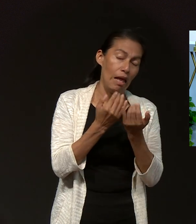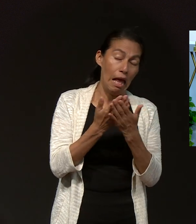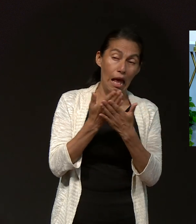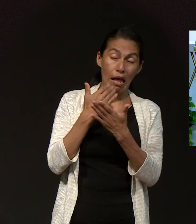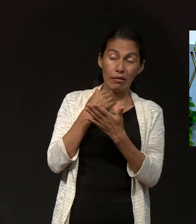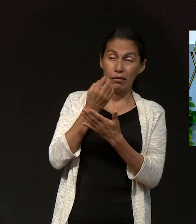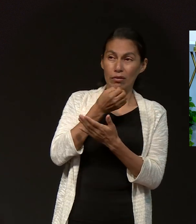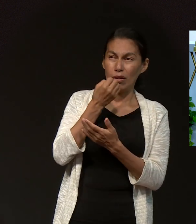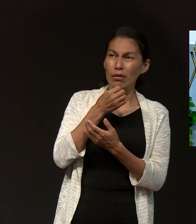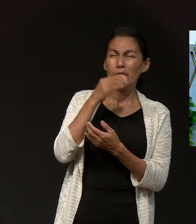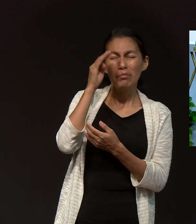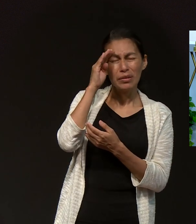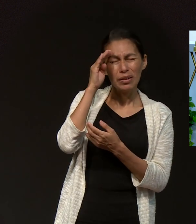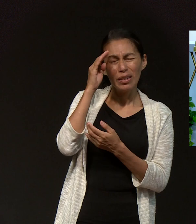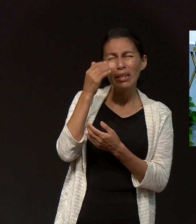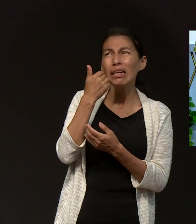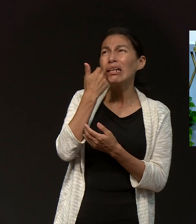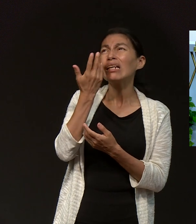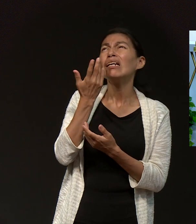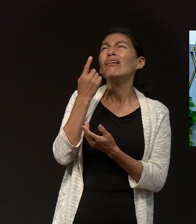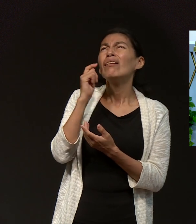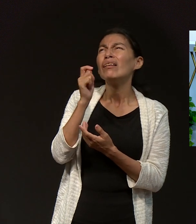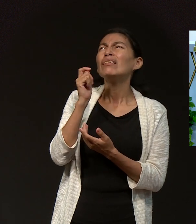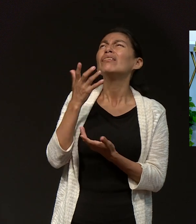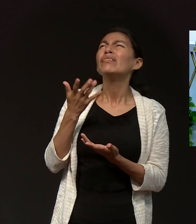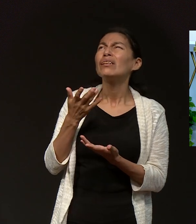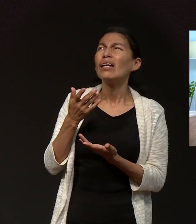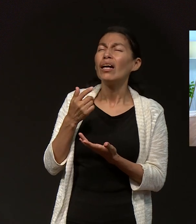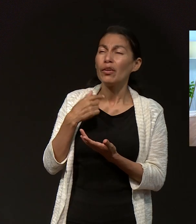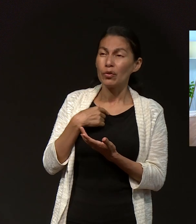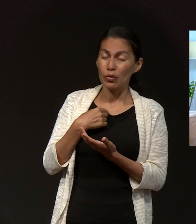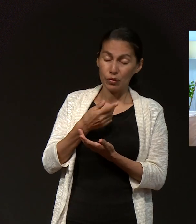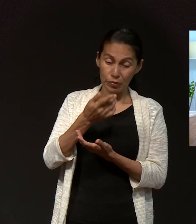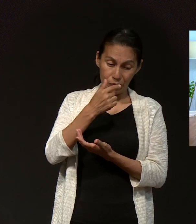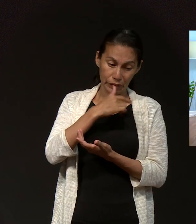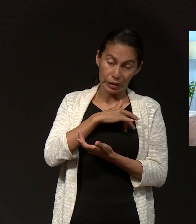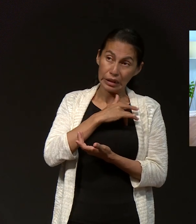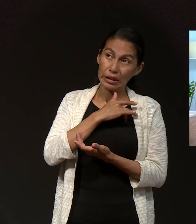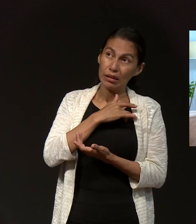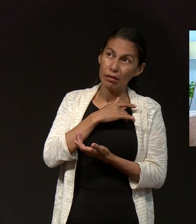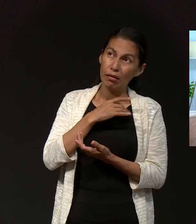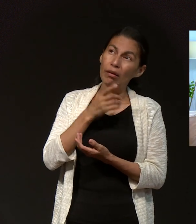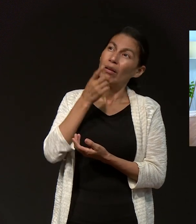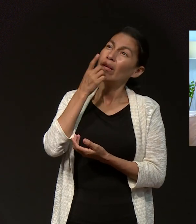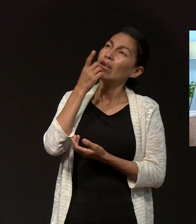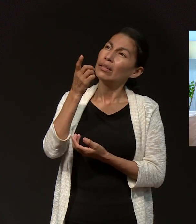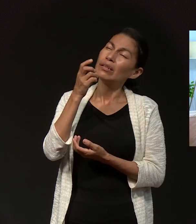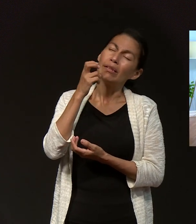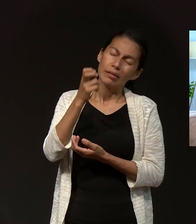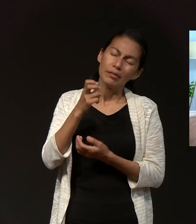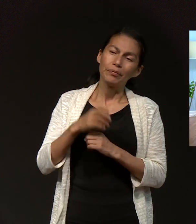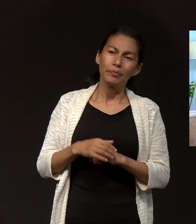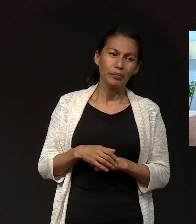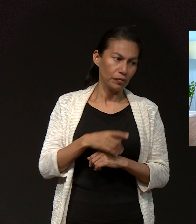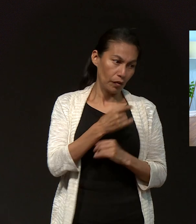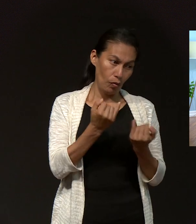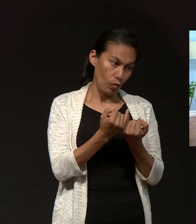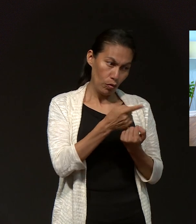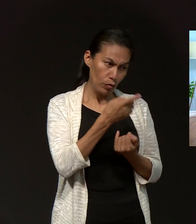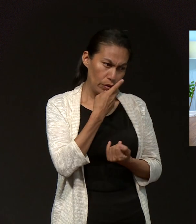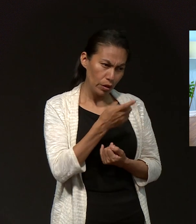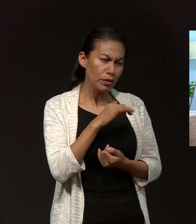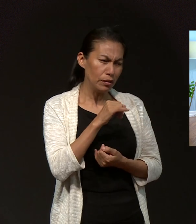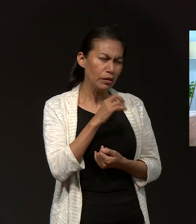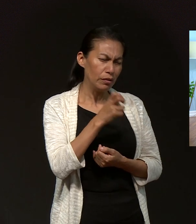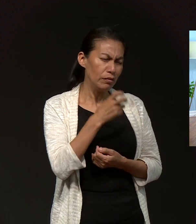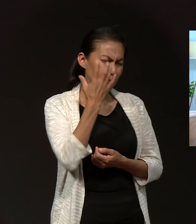uno tiene que pensar, ¿qué le debo decir? ¿Qué le quiero decir? ¿Qué es lo que quisiera expresarle? Y eso es lo que tú mencionas,